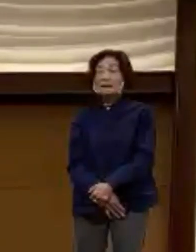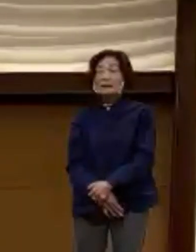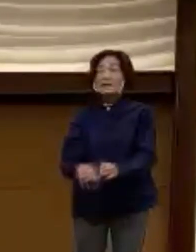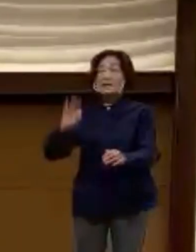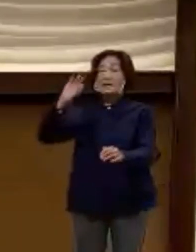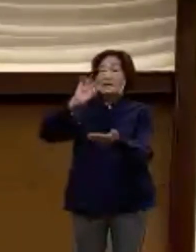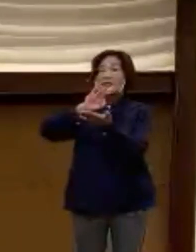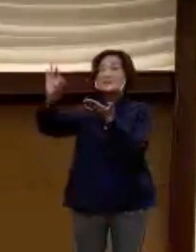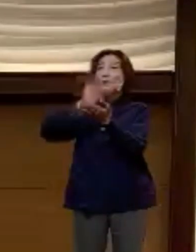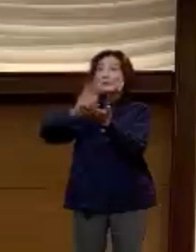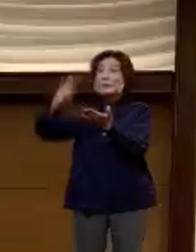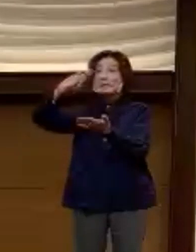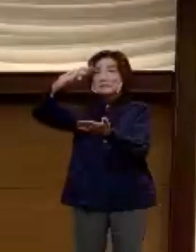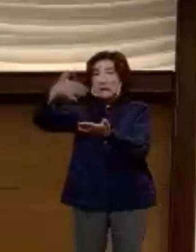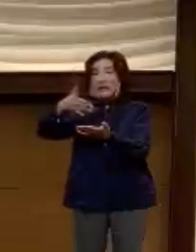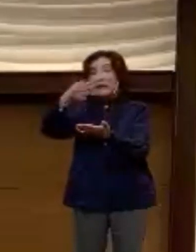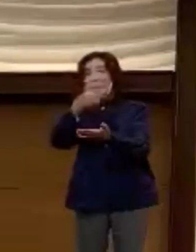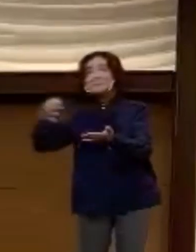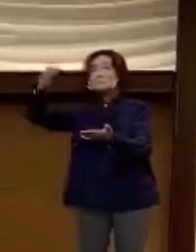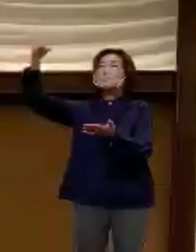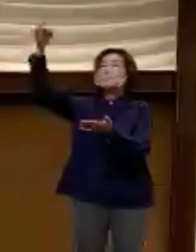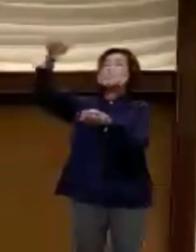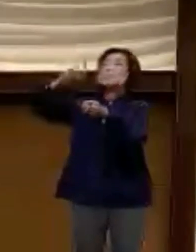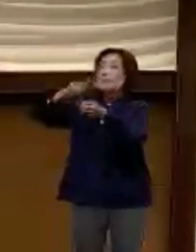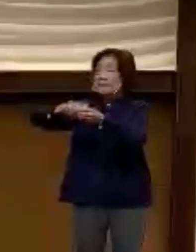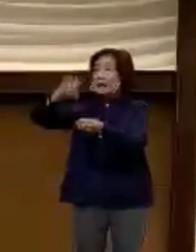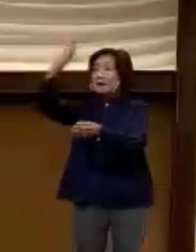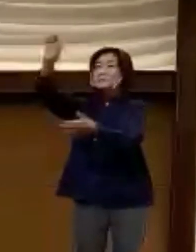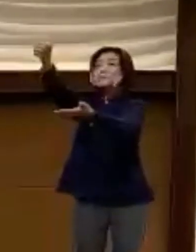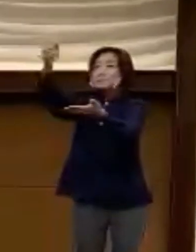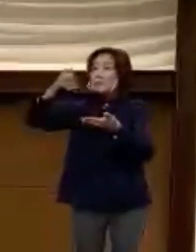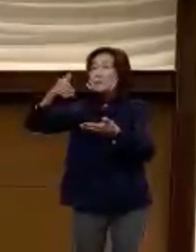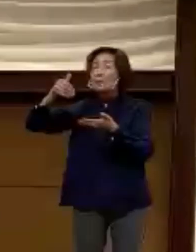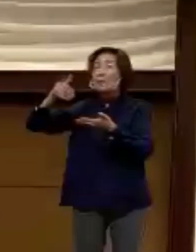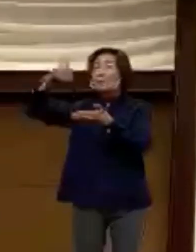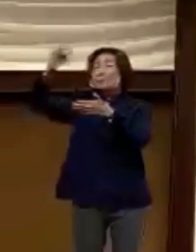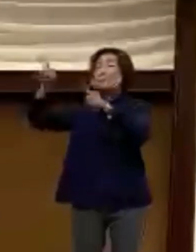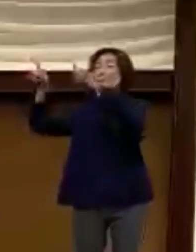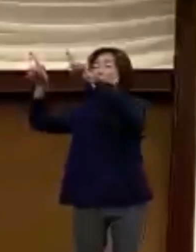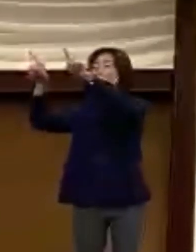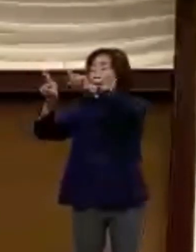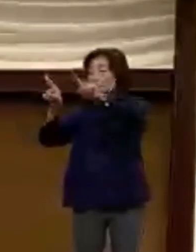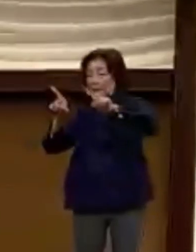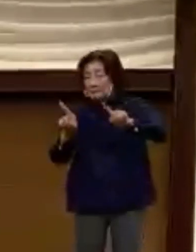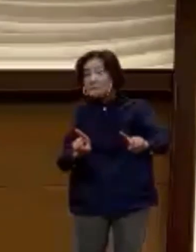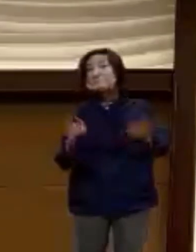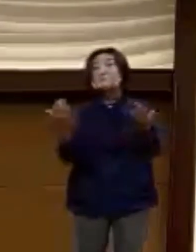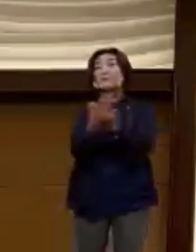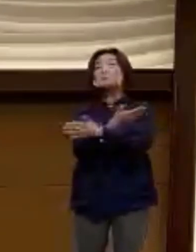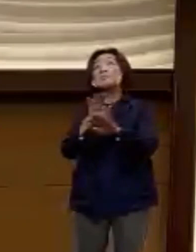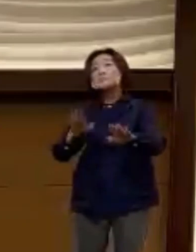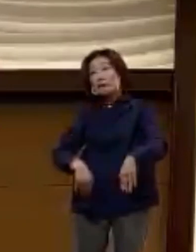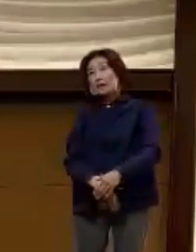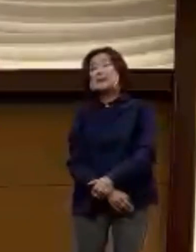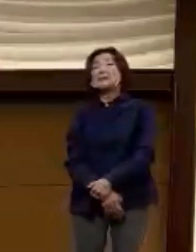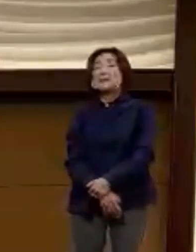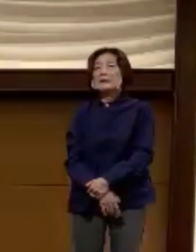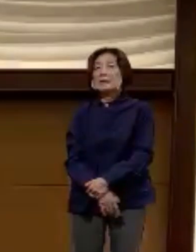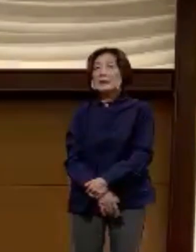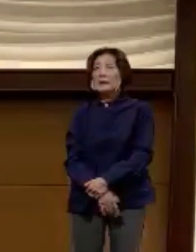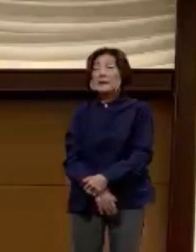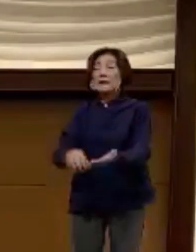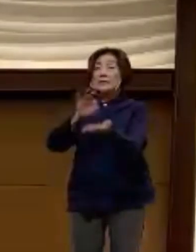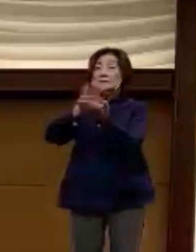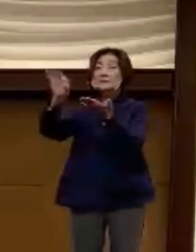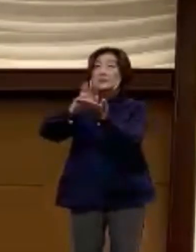消費増税のたびに皆さんの給与は激減しています。変えましょう。